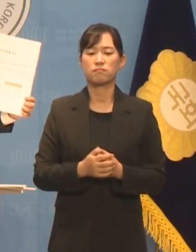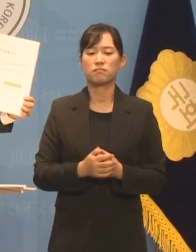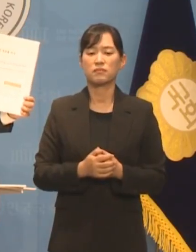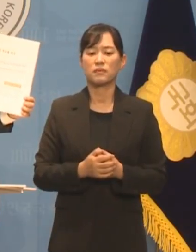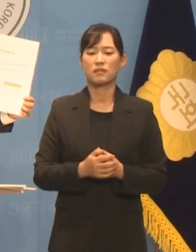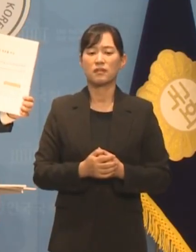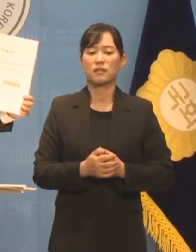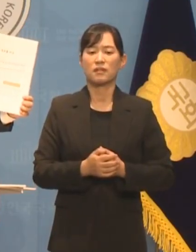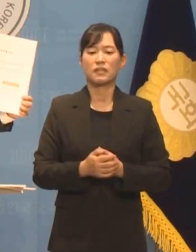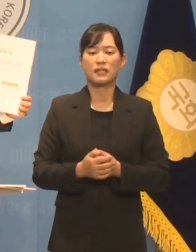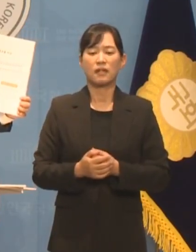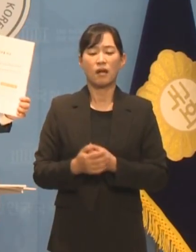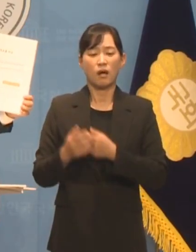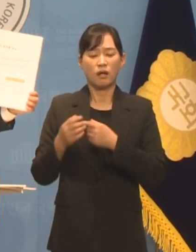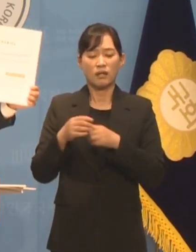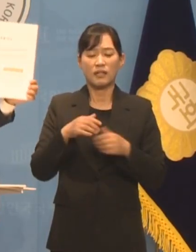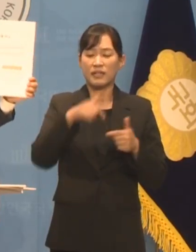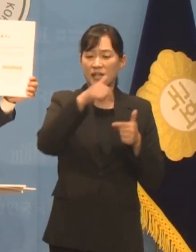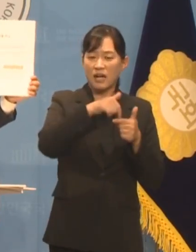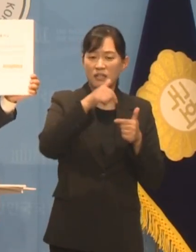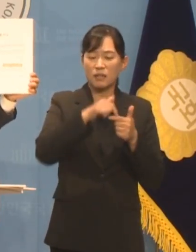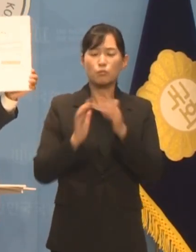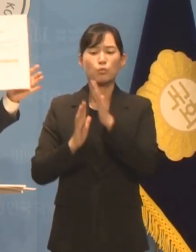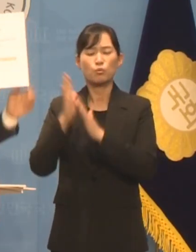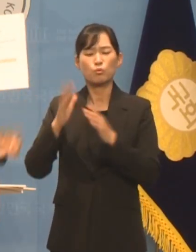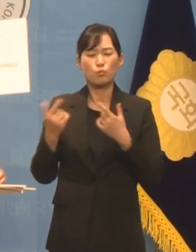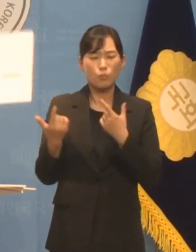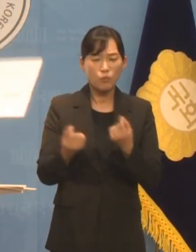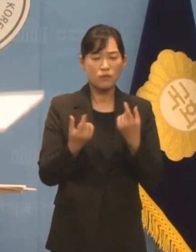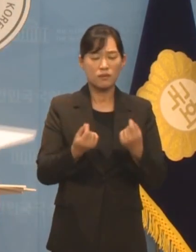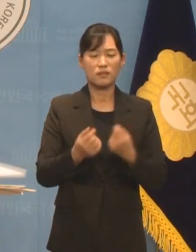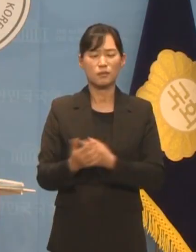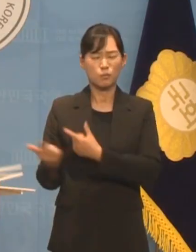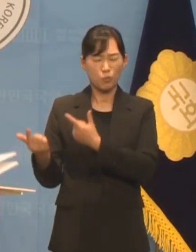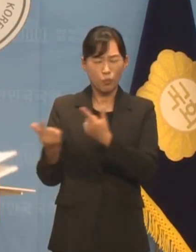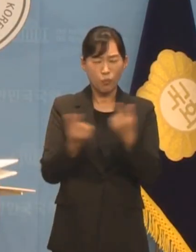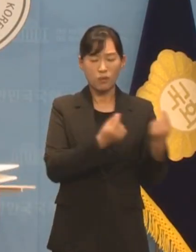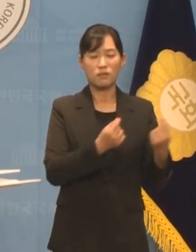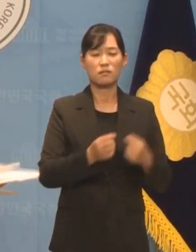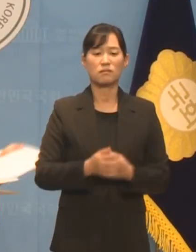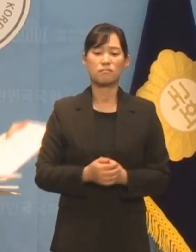보수의 텃밭이라고 하는 강남구, 서초구 다 마찬가지입니다. 전체가 일률적으로 나오고